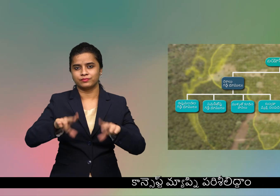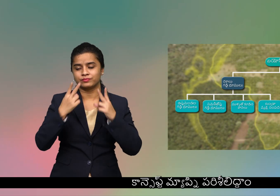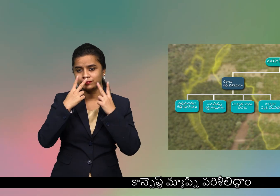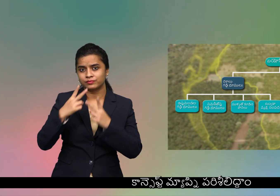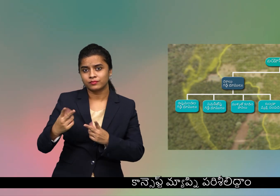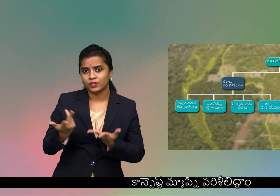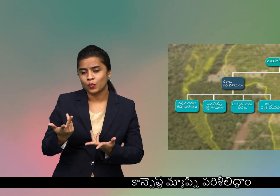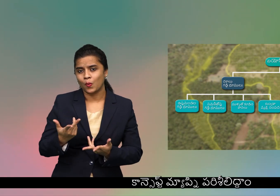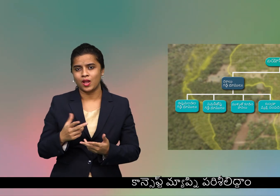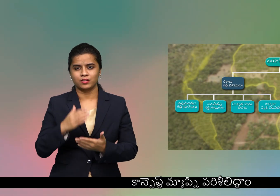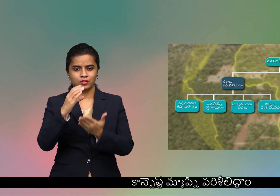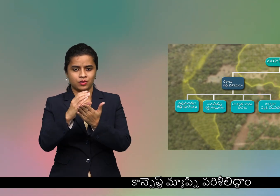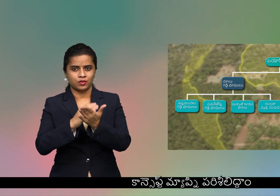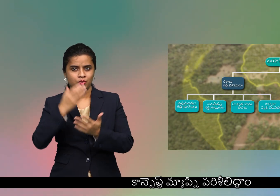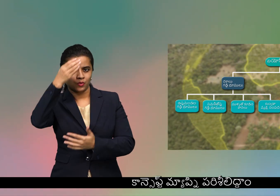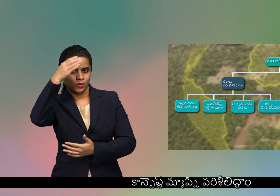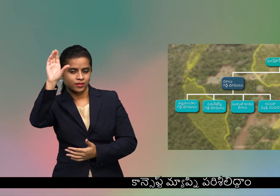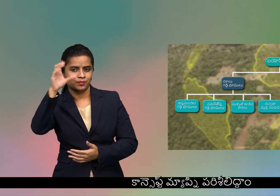కాన్సెప్ట్ మ్యాప్ని పరిశీలిద్దాం.